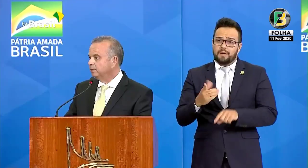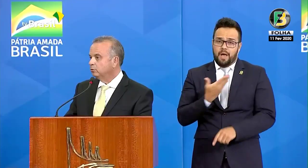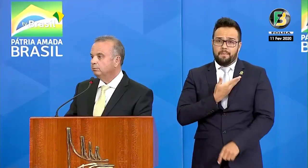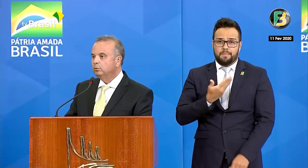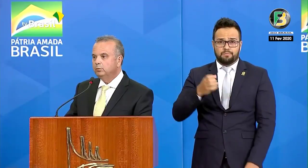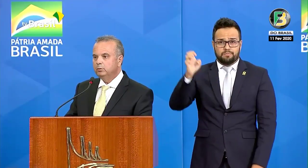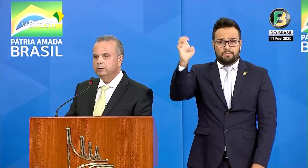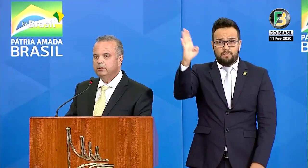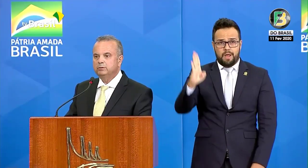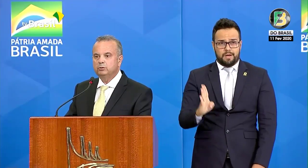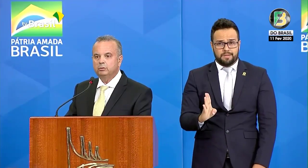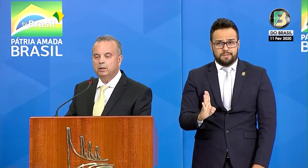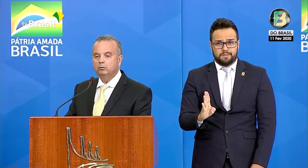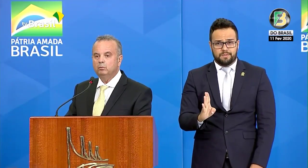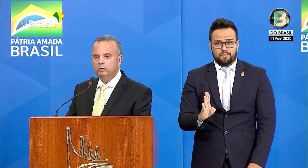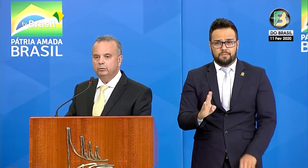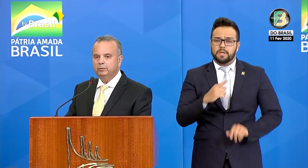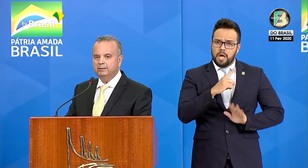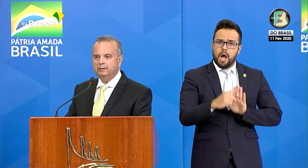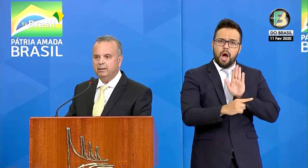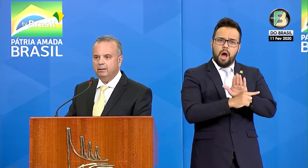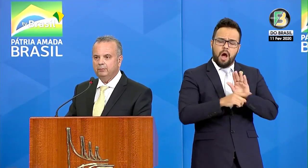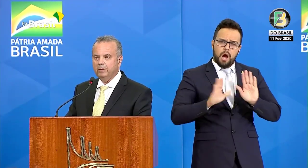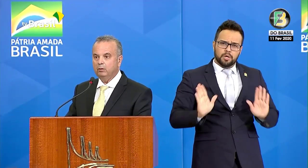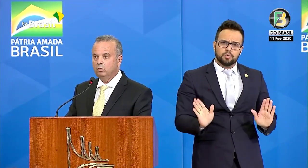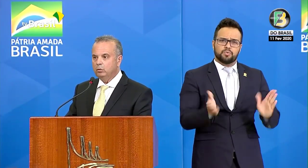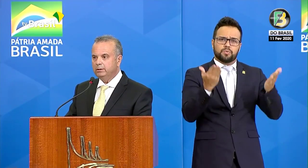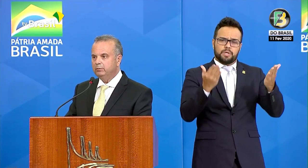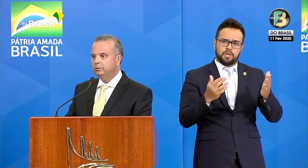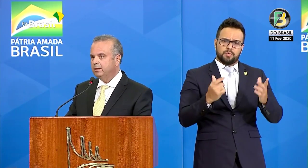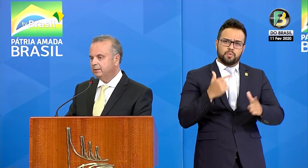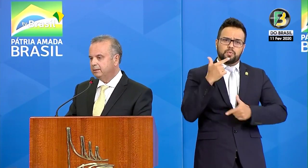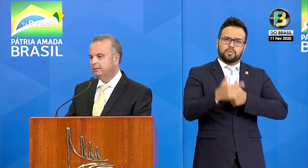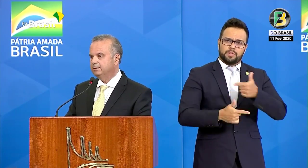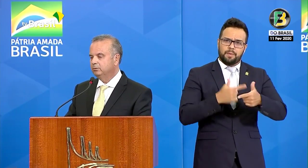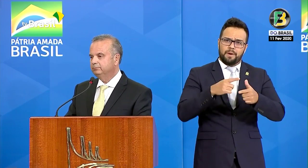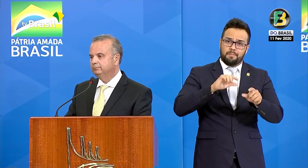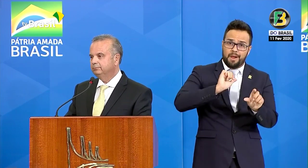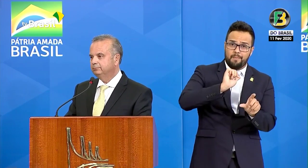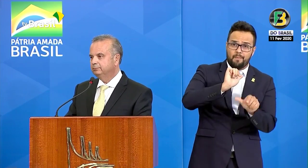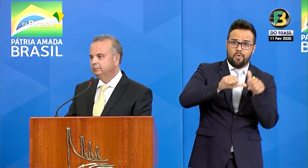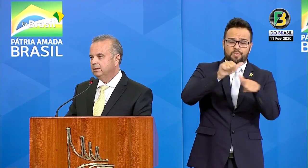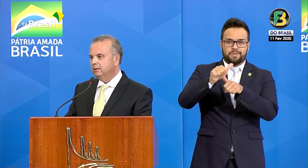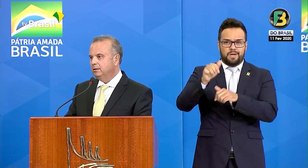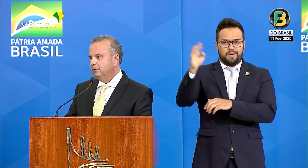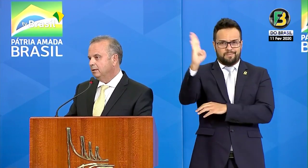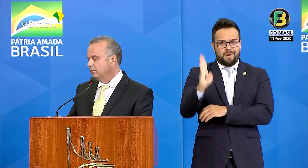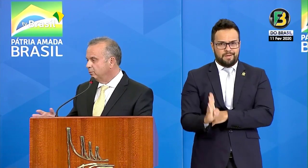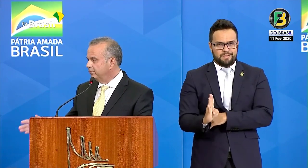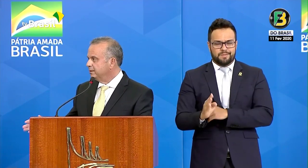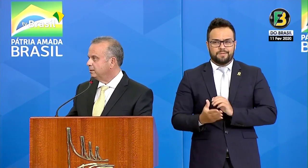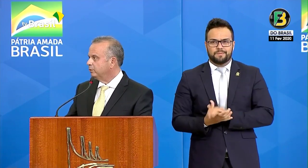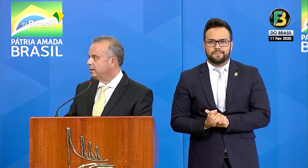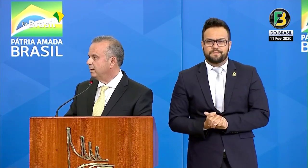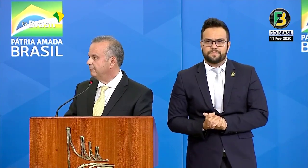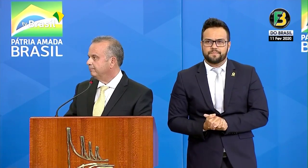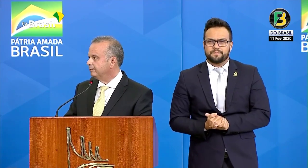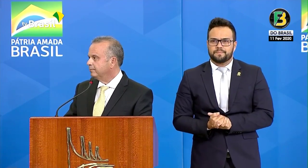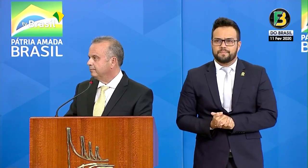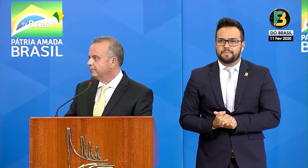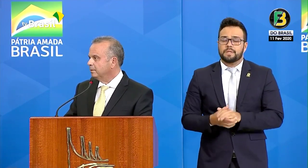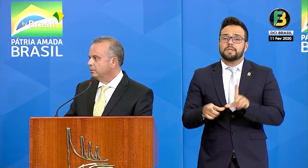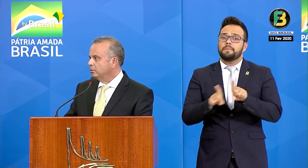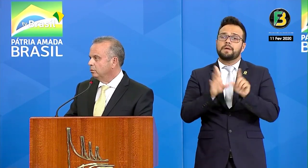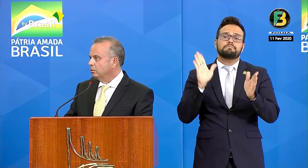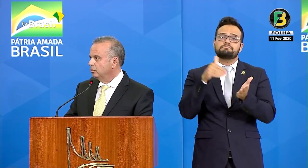que tem espírito público e tem nos ajudado muito nessa tarefa hercúlea de mudar essa nação. Quero, por fim,